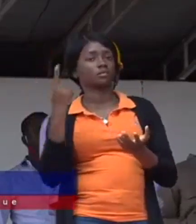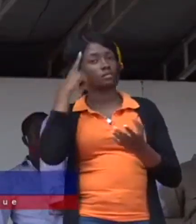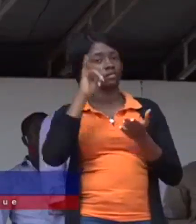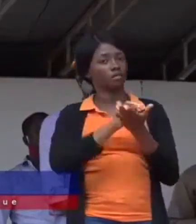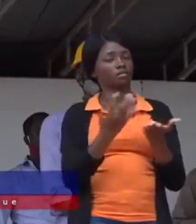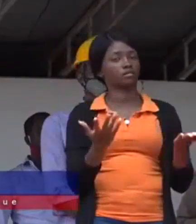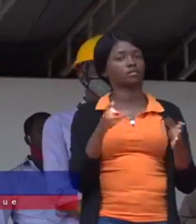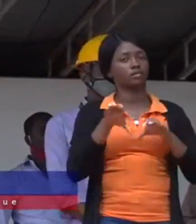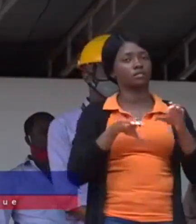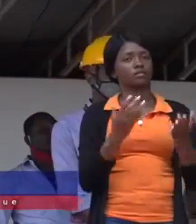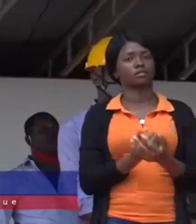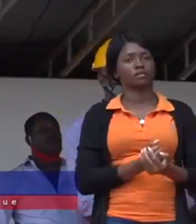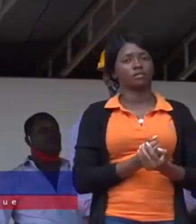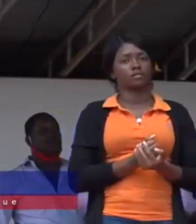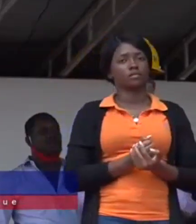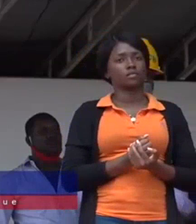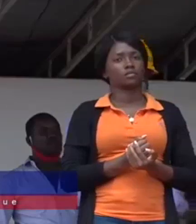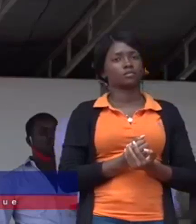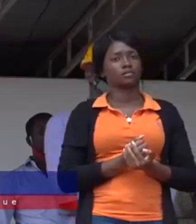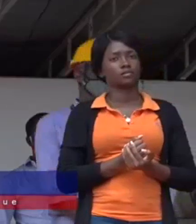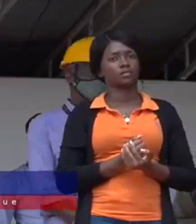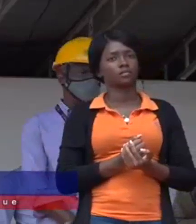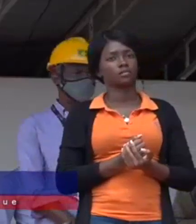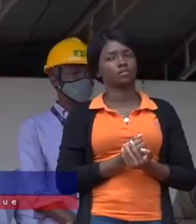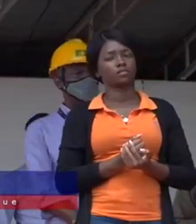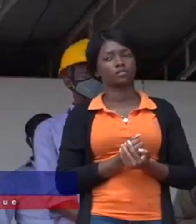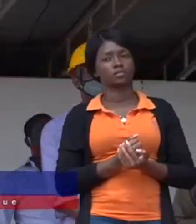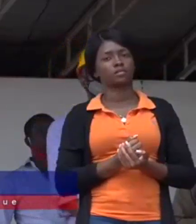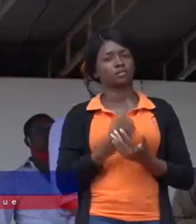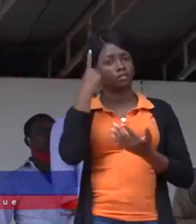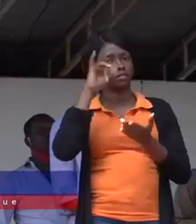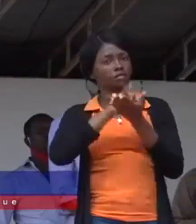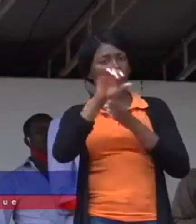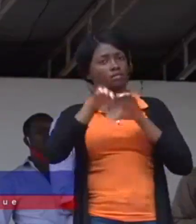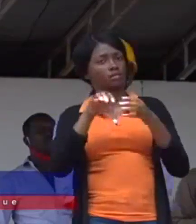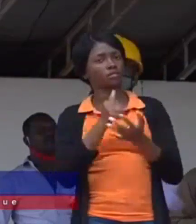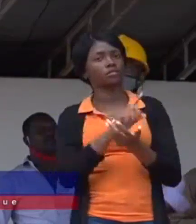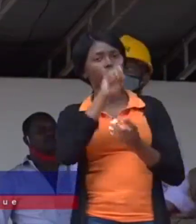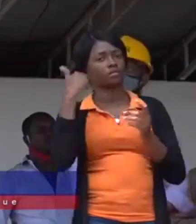nationale désarmement, démantèlement et réinsertion, c'est pour ça m'fèl.